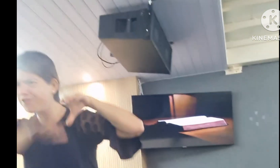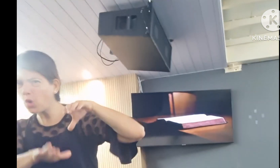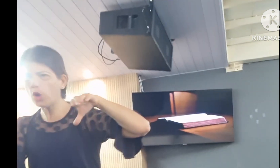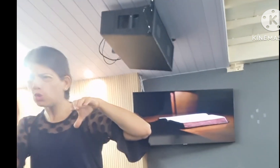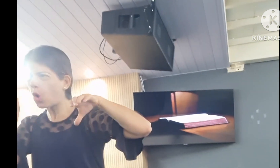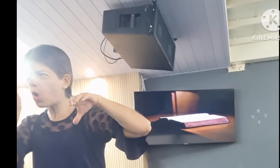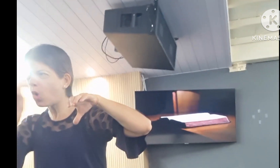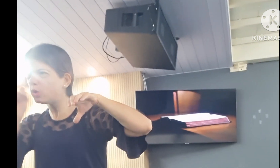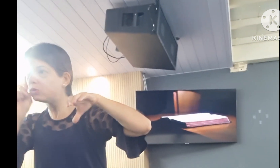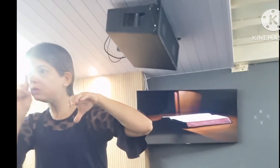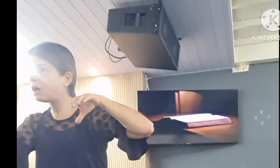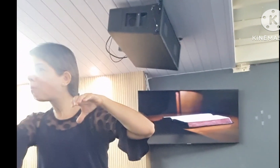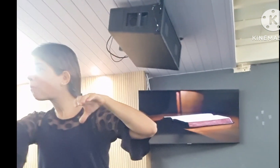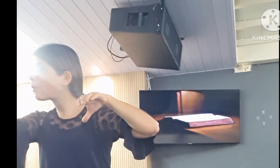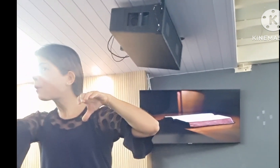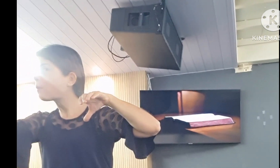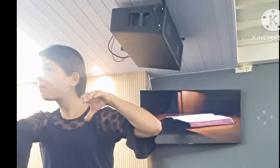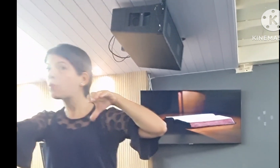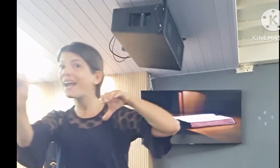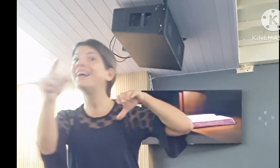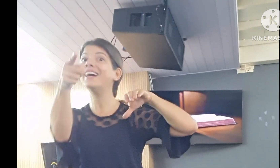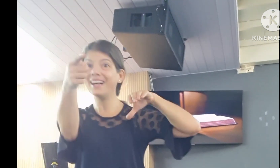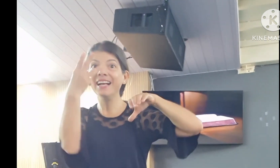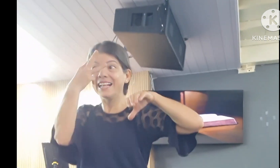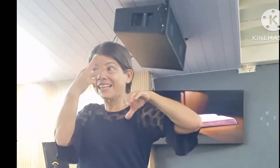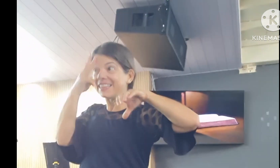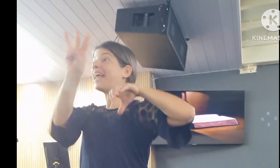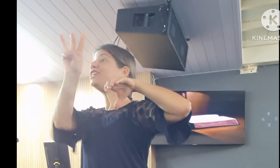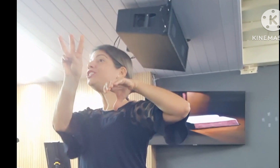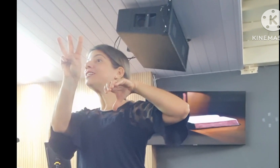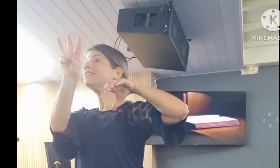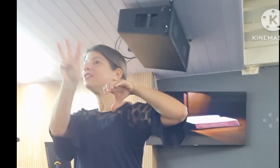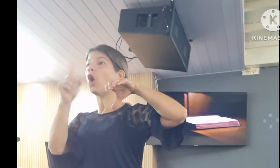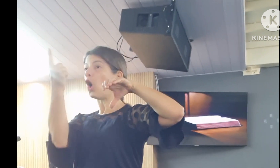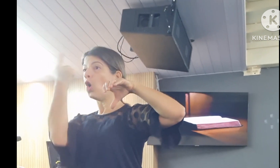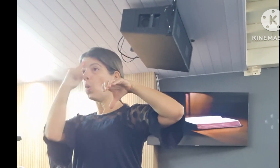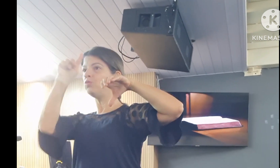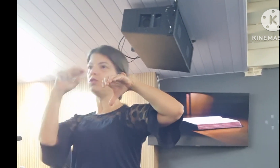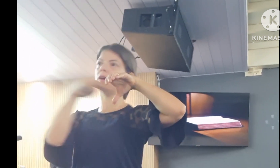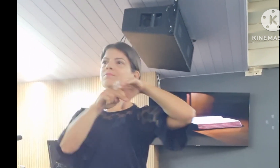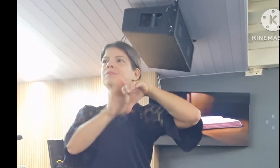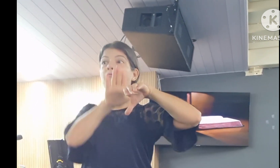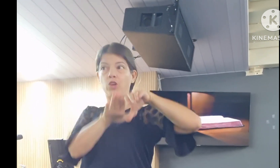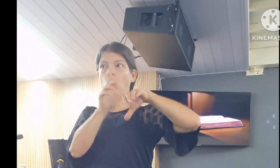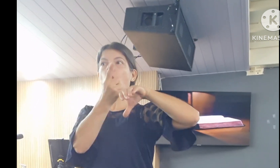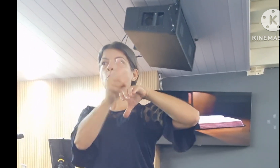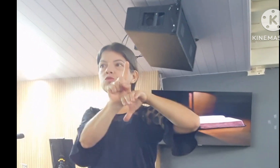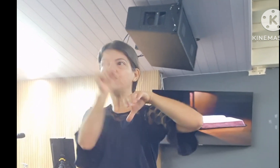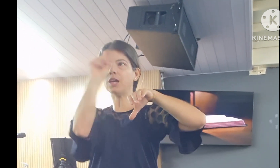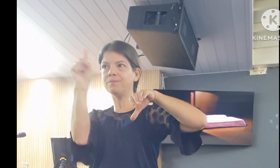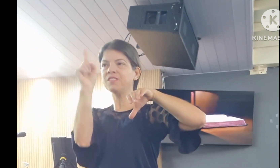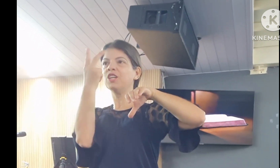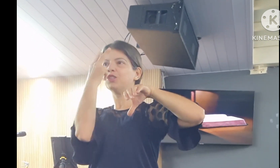guardas romanos não seguraram Ele, o inferno não segurou Ele. Mas ao terceiro dia Ele ressuscitou.